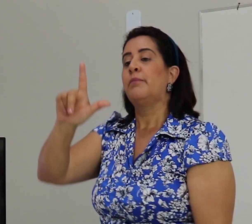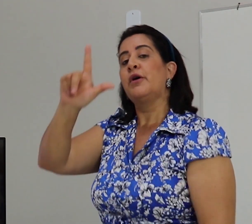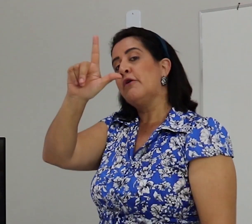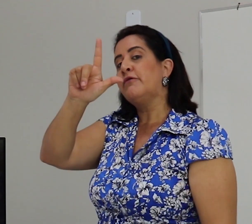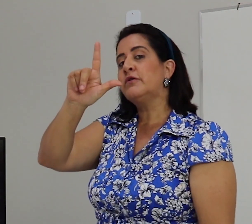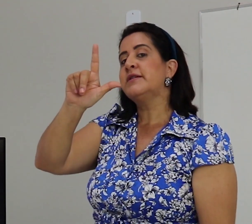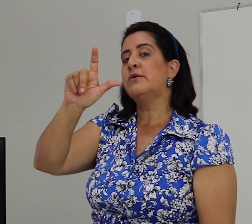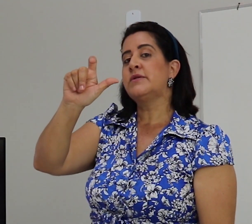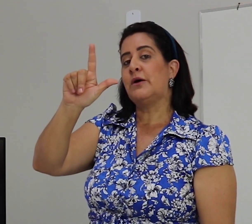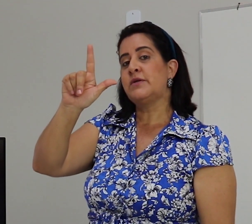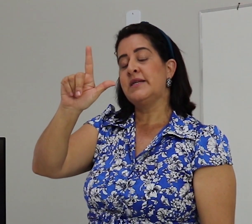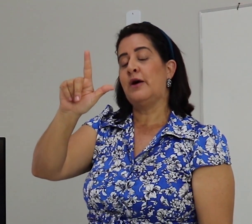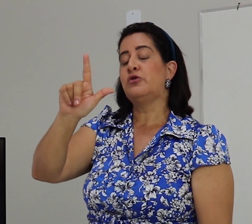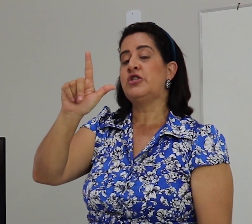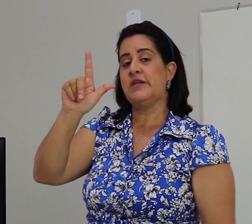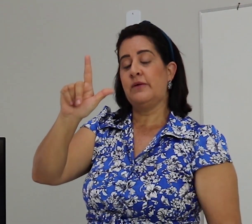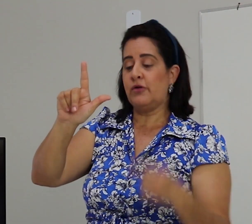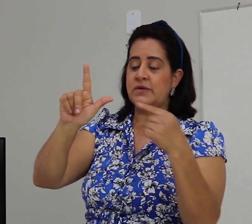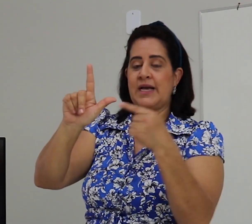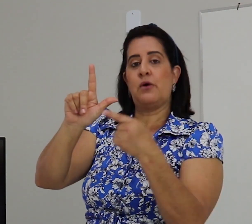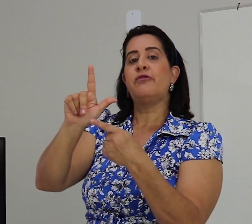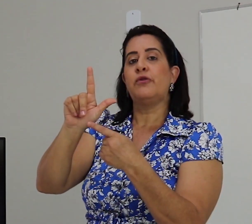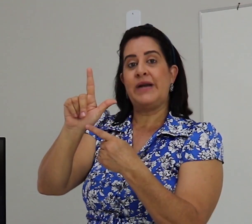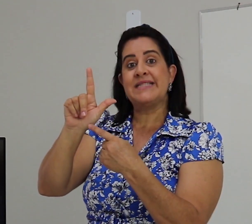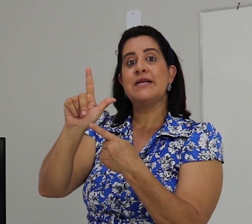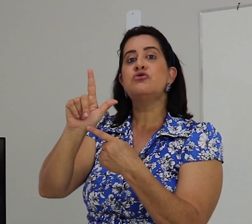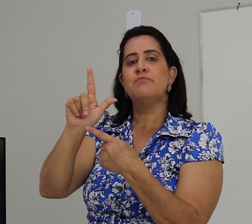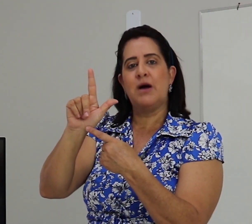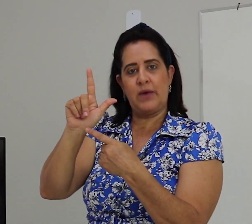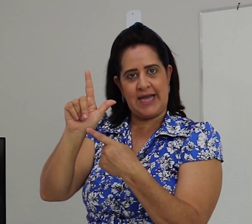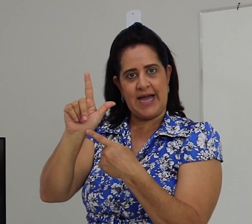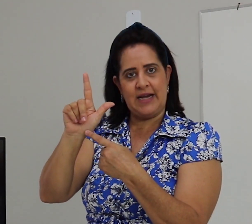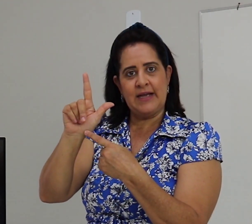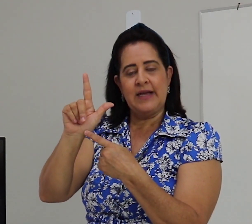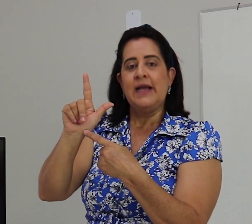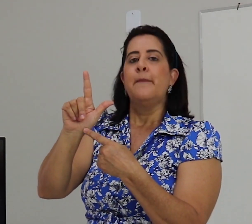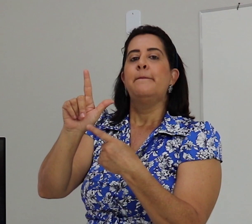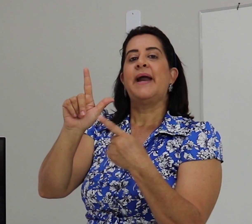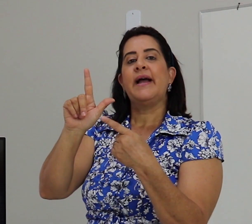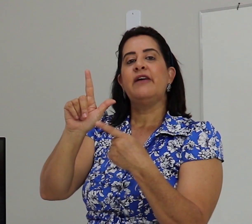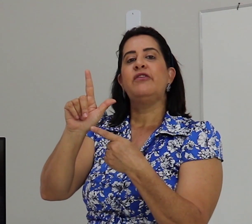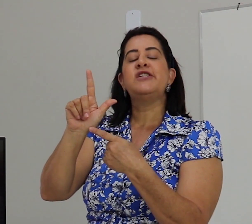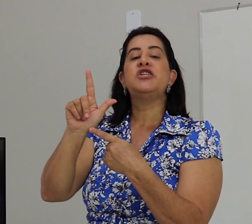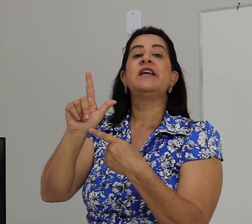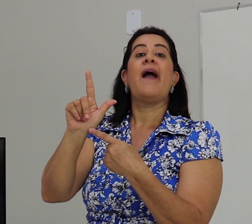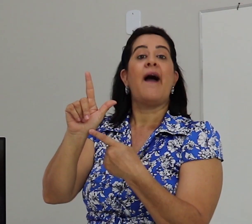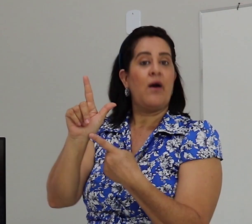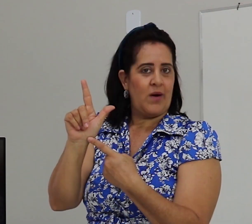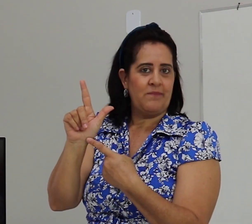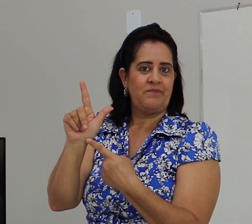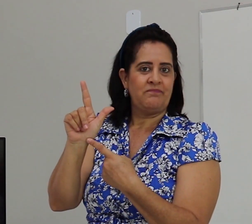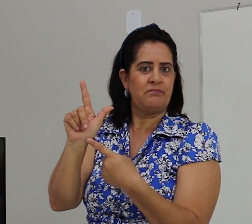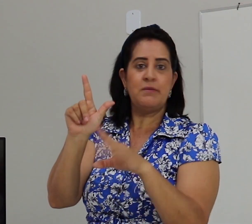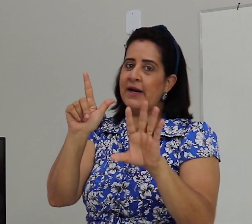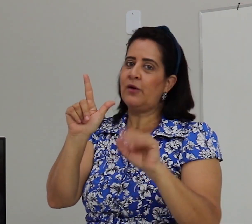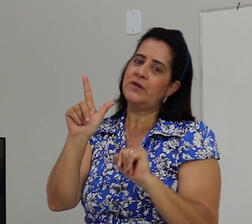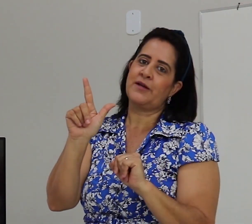Porque eu vou usar o sinal vou usar a configuração de mão em L para refletir que é água. Primeira coisa que eu